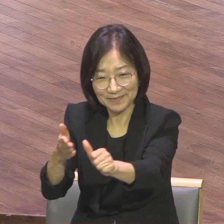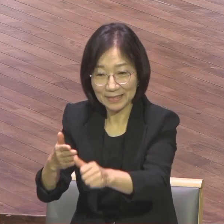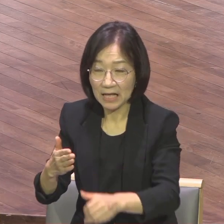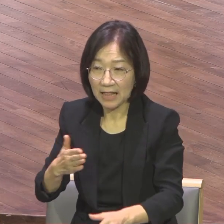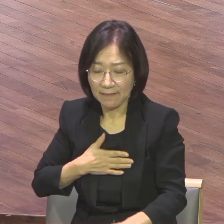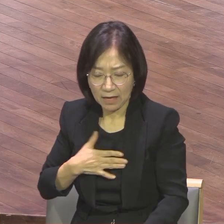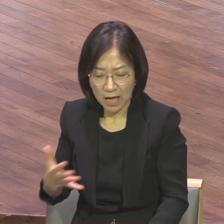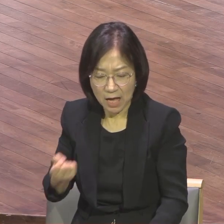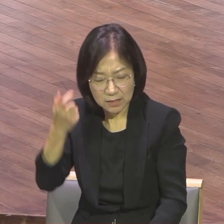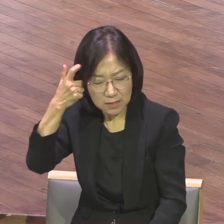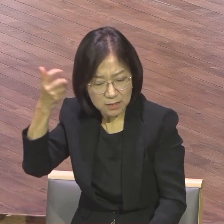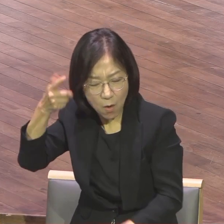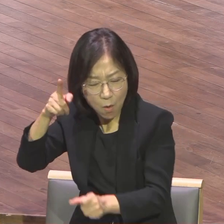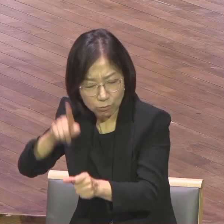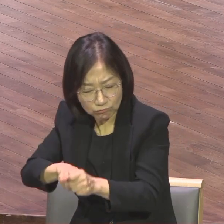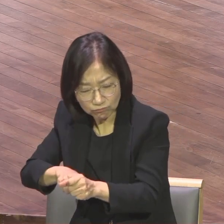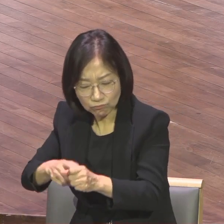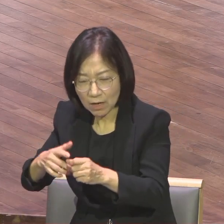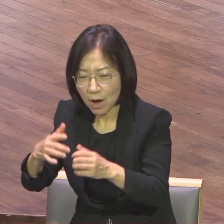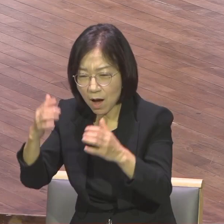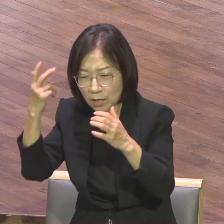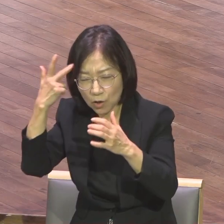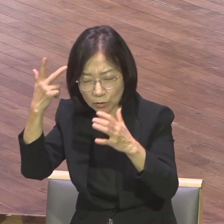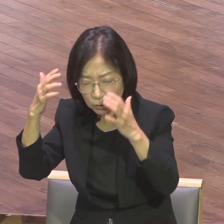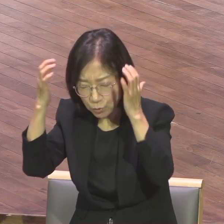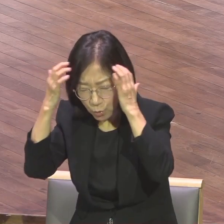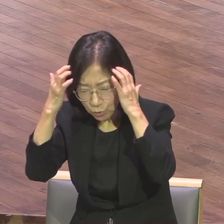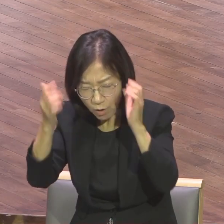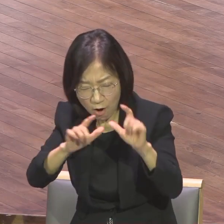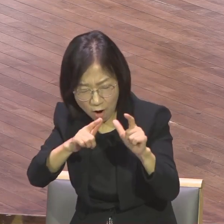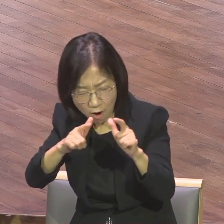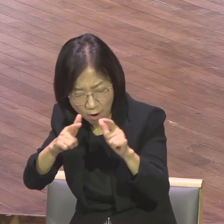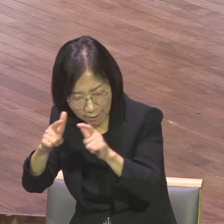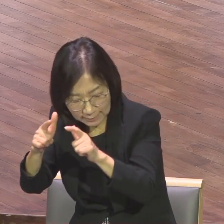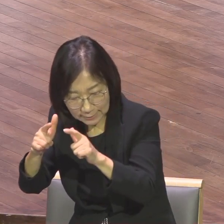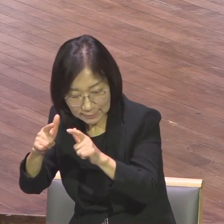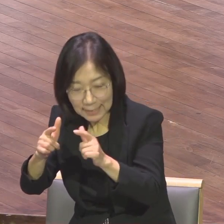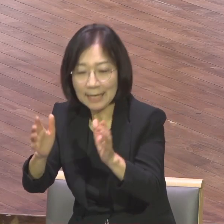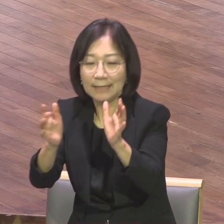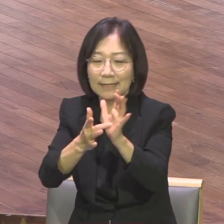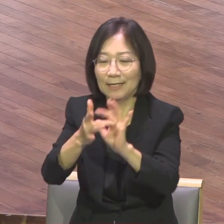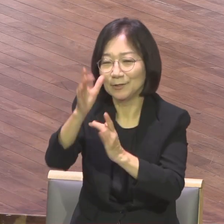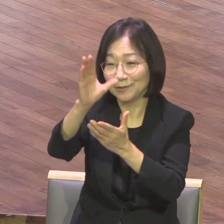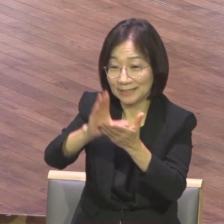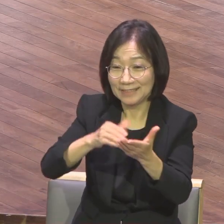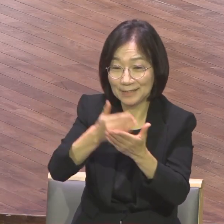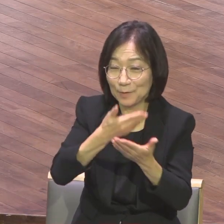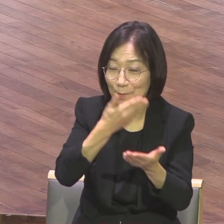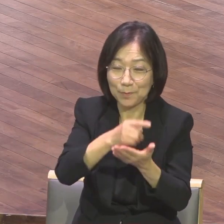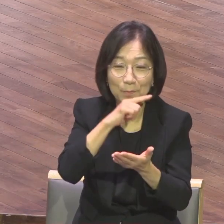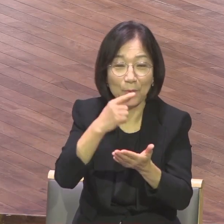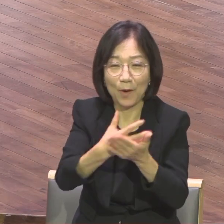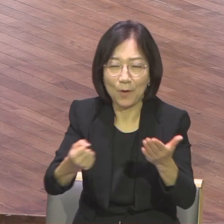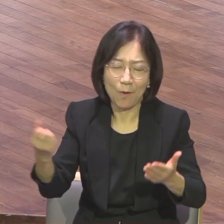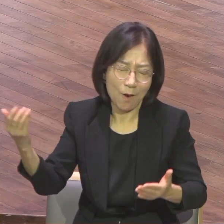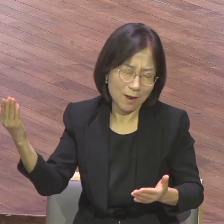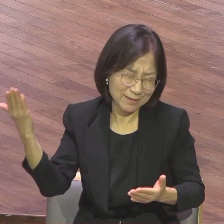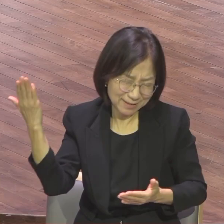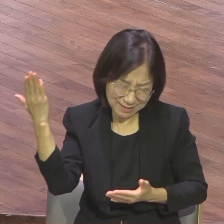문제, 정신적인 고통 문제, 육신적인 질병 예수 그리스도의 보혈로 깨끗하게 치유됨을 믿으시기